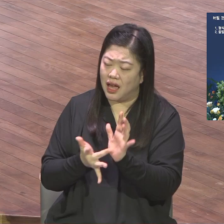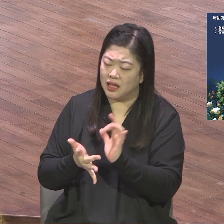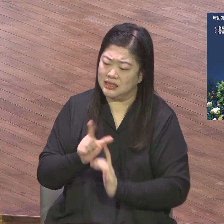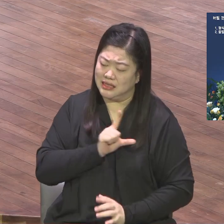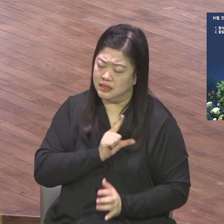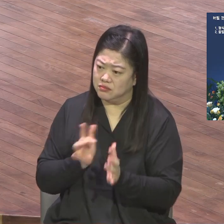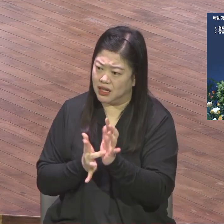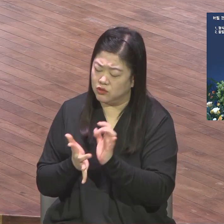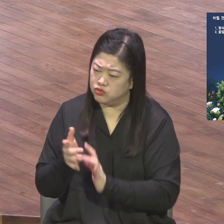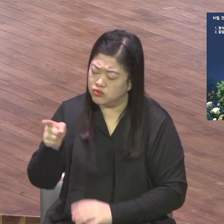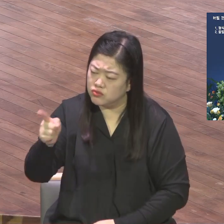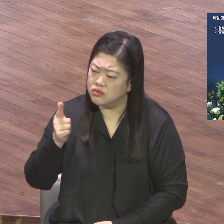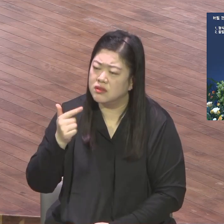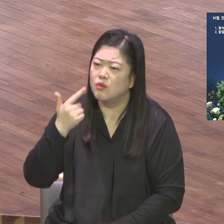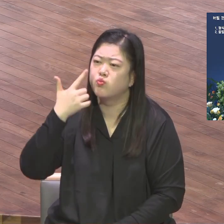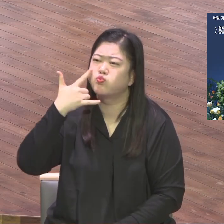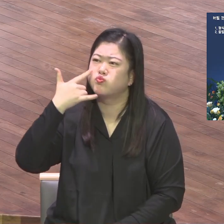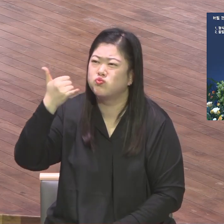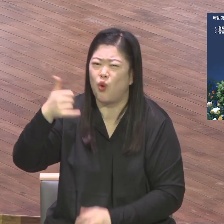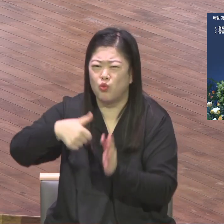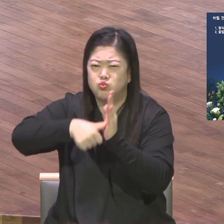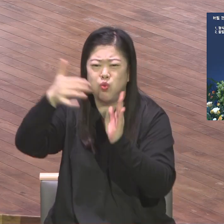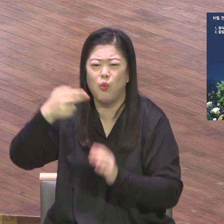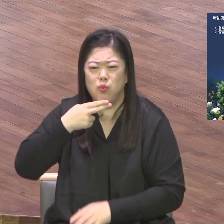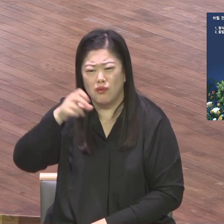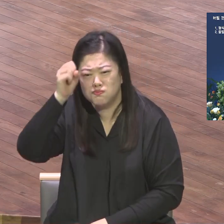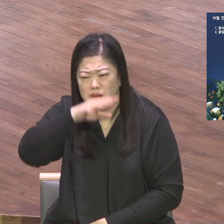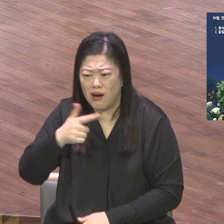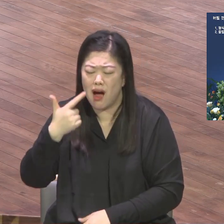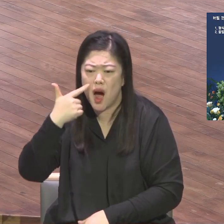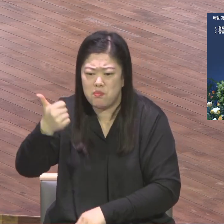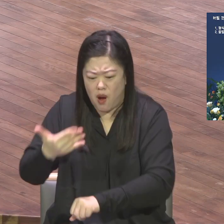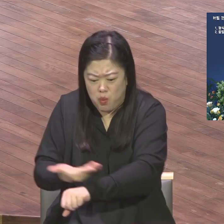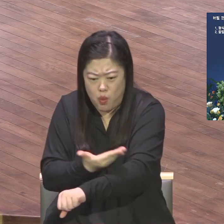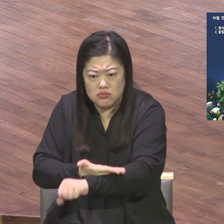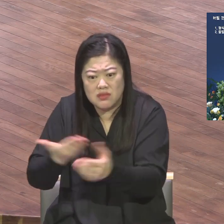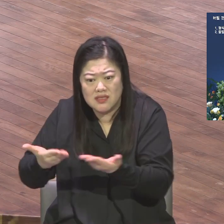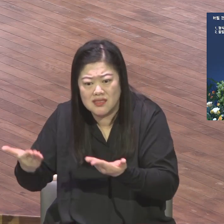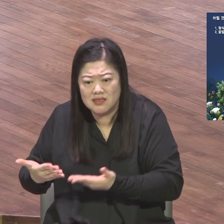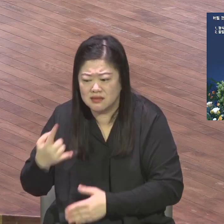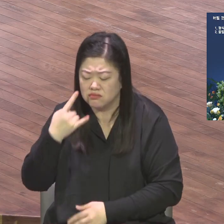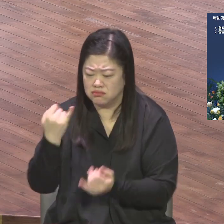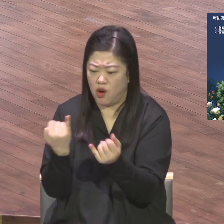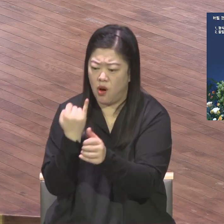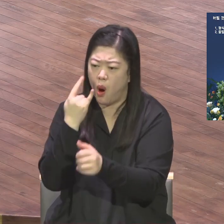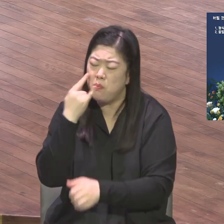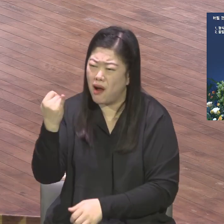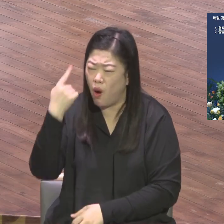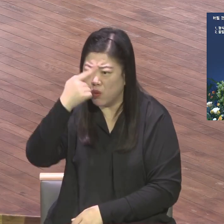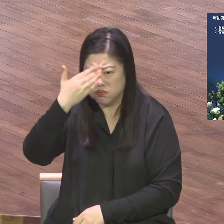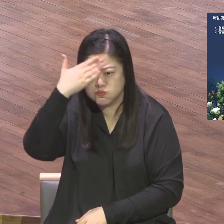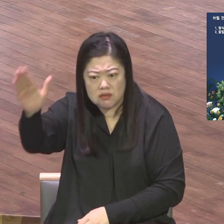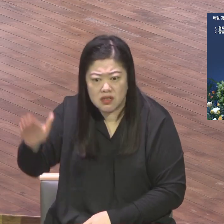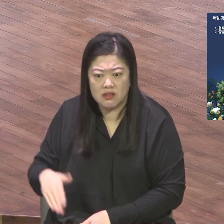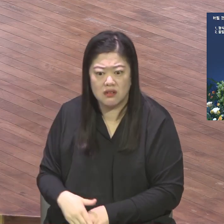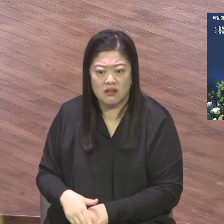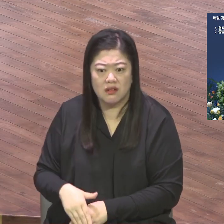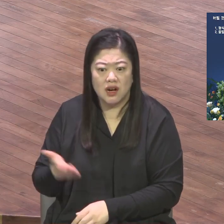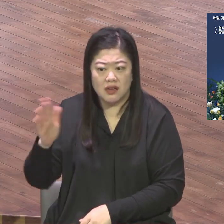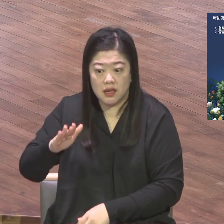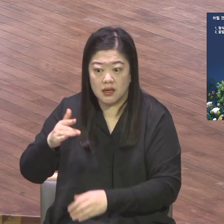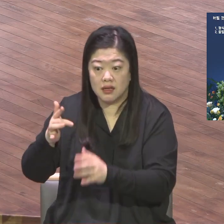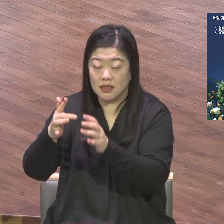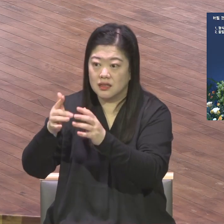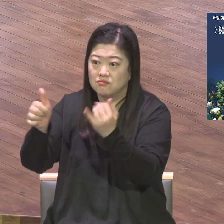뭐 전국을 휘젓고 다니니까 이게 지금 자기들 위치가 영적 지금 이 최민이 말이 아니라